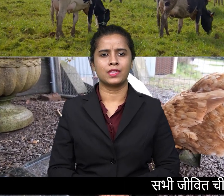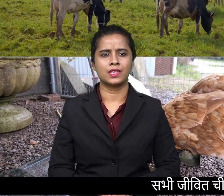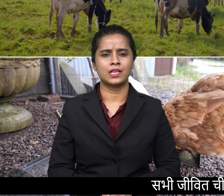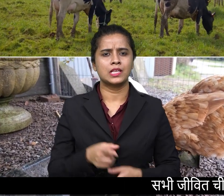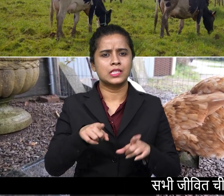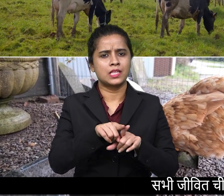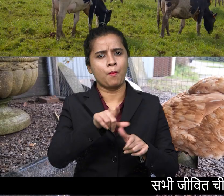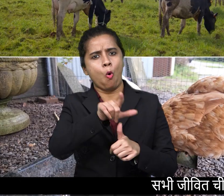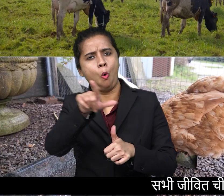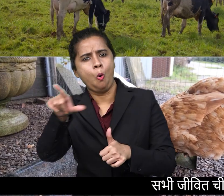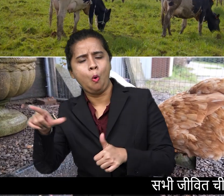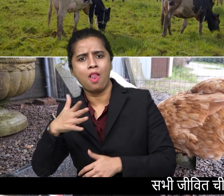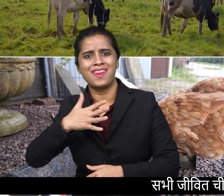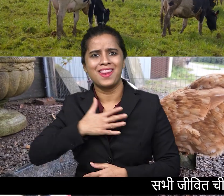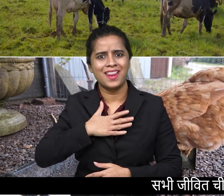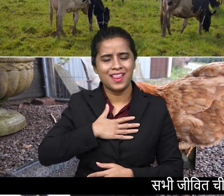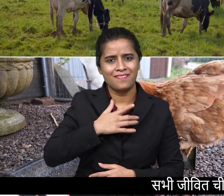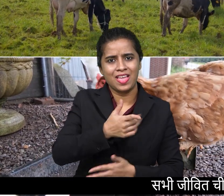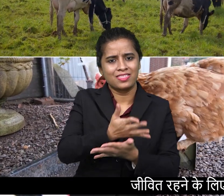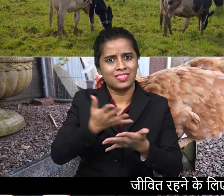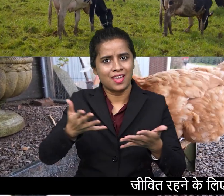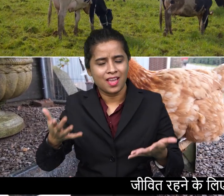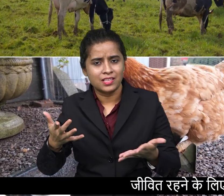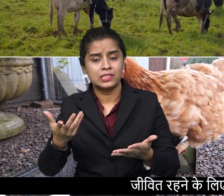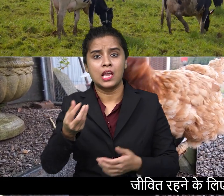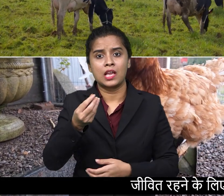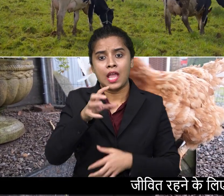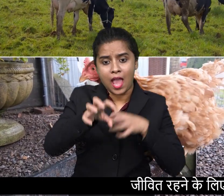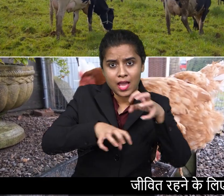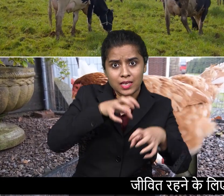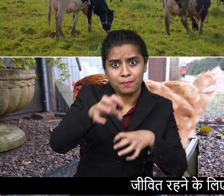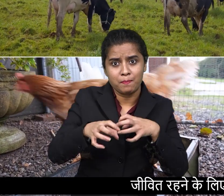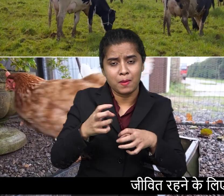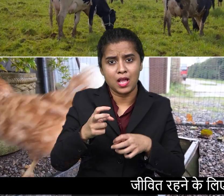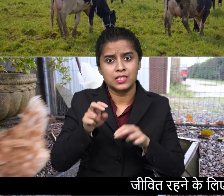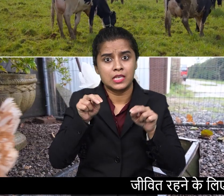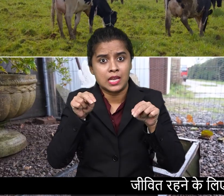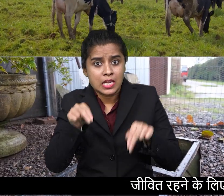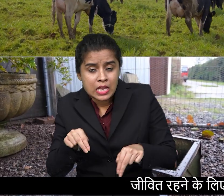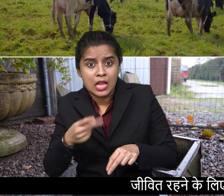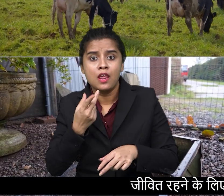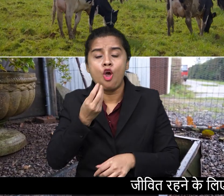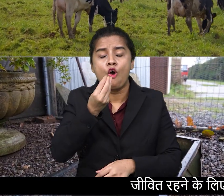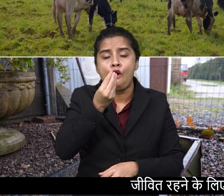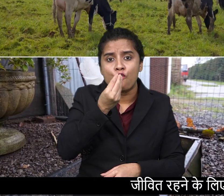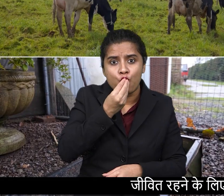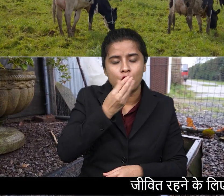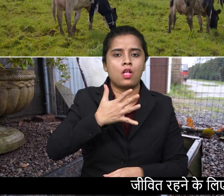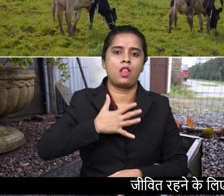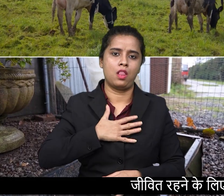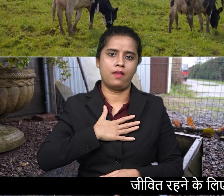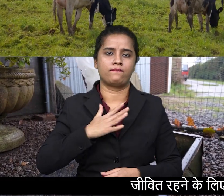सभी जीवित चीजों की तरह जानवरों को भी जीवित रहने के लिए भोजन की आवश्यकता होती है।